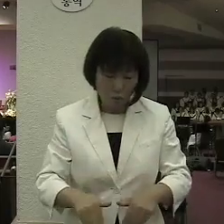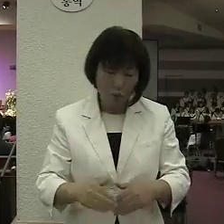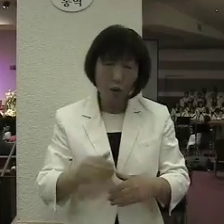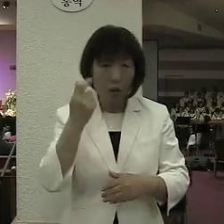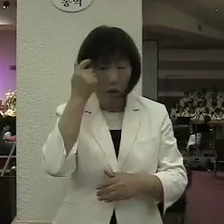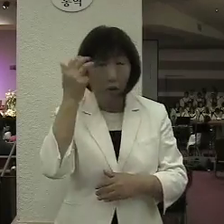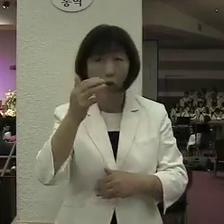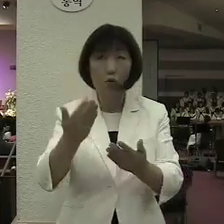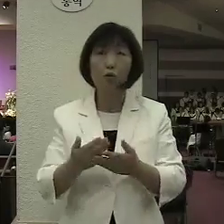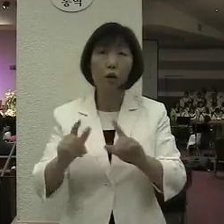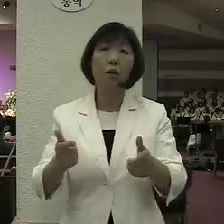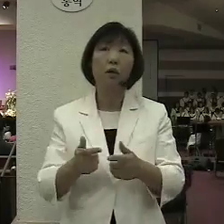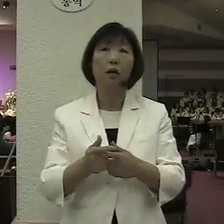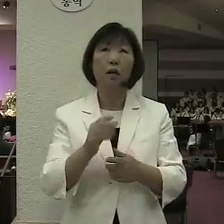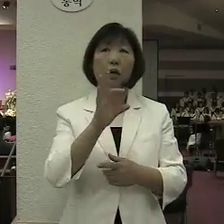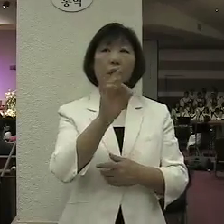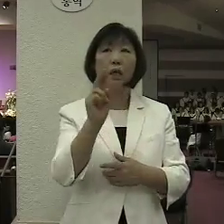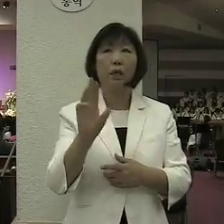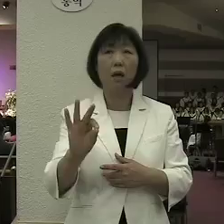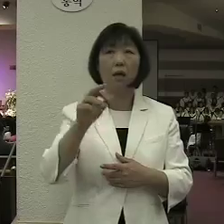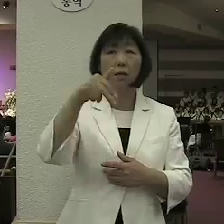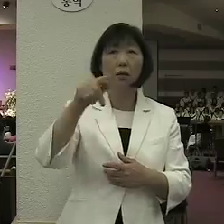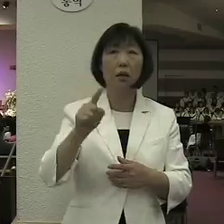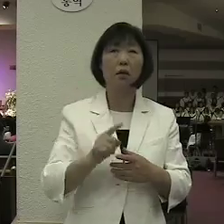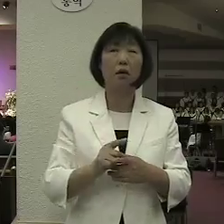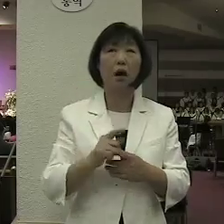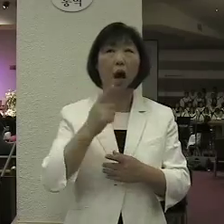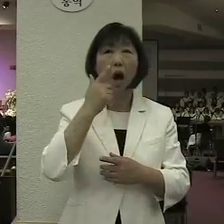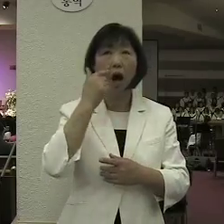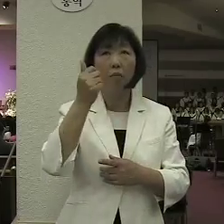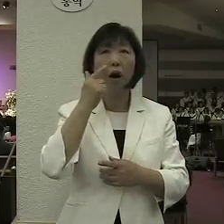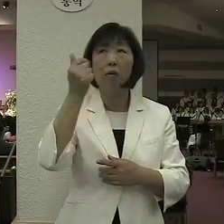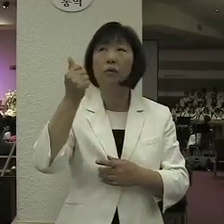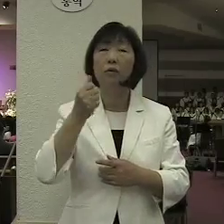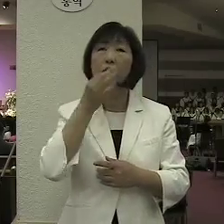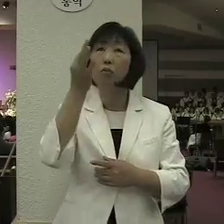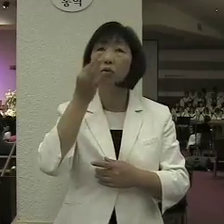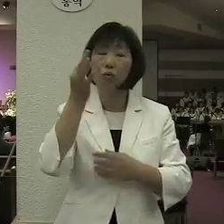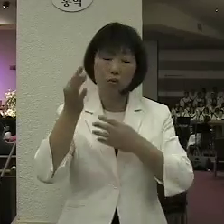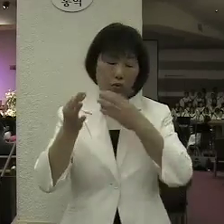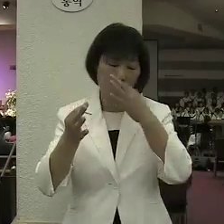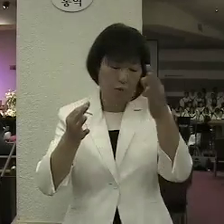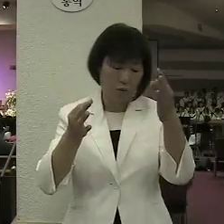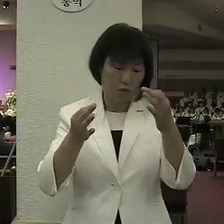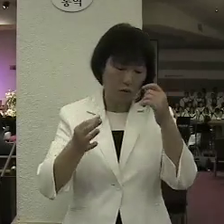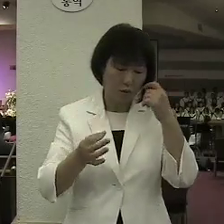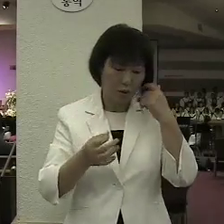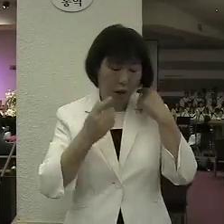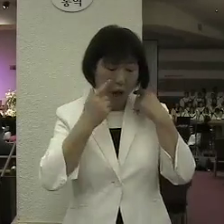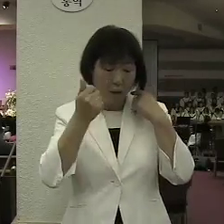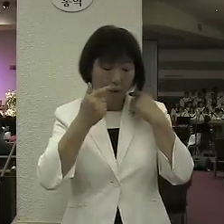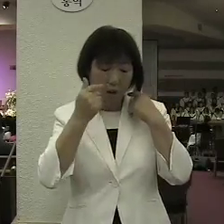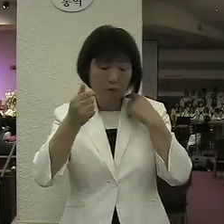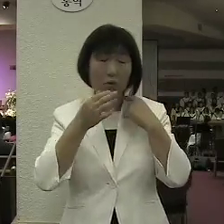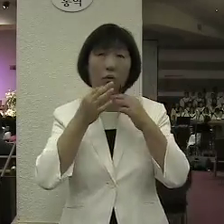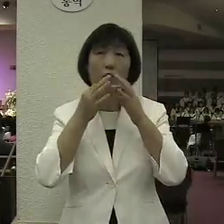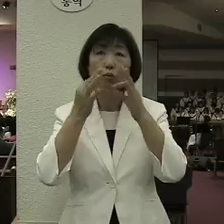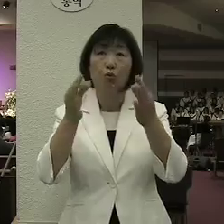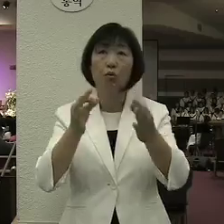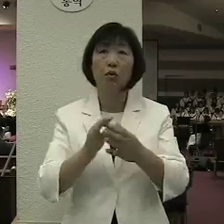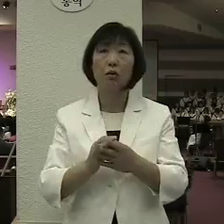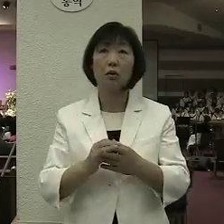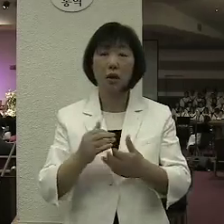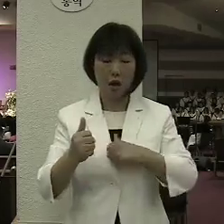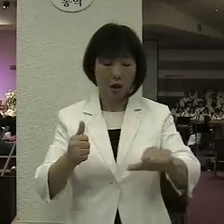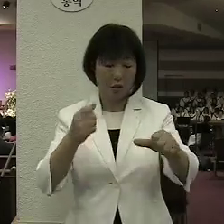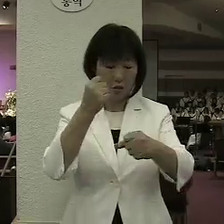앞에 구할 수가 있다는 것입니다. 그 말은 이제 우리가 담대하게 기도할 수 있다는 것이에요. 두려워할 필요가 없습니다.